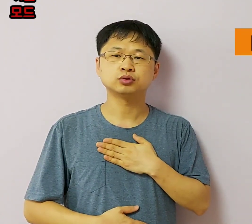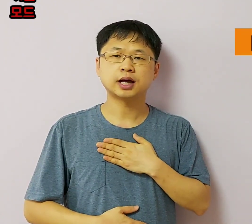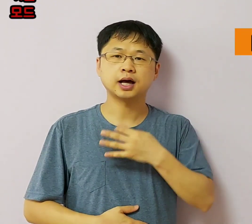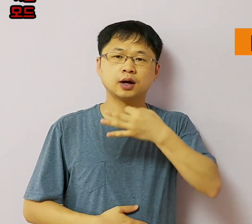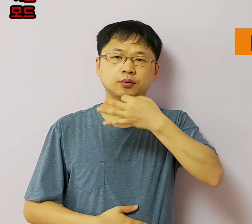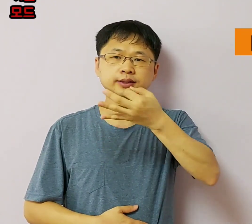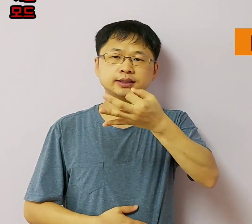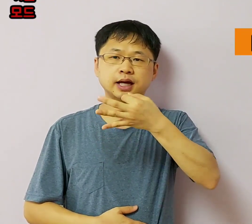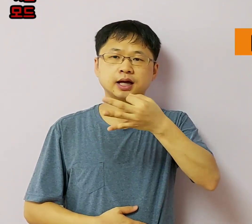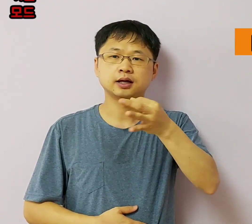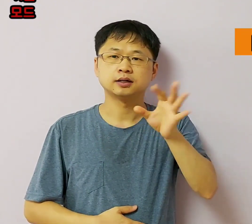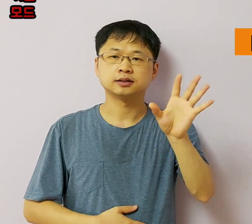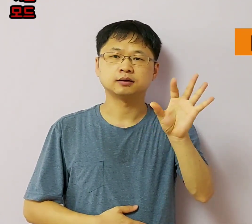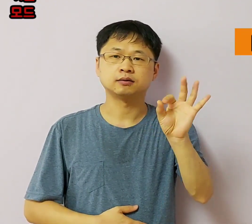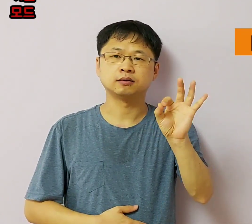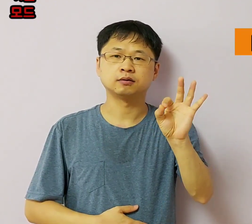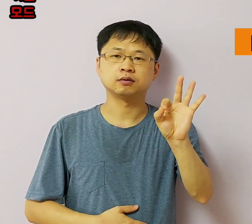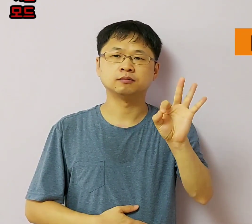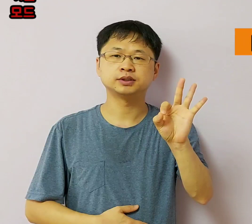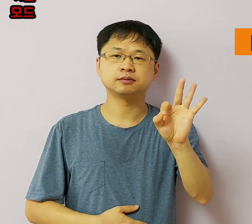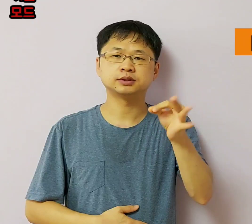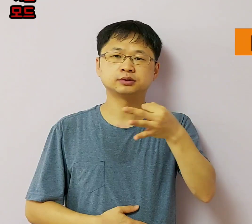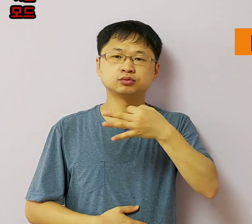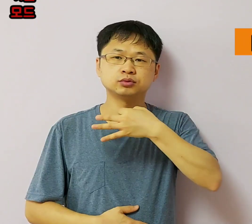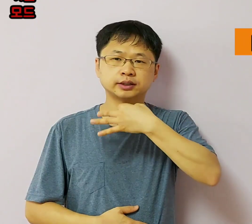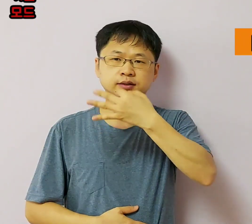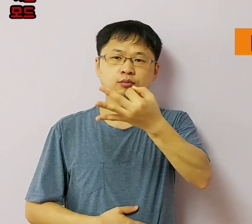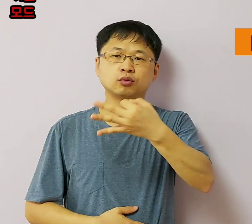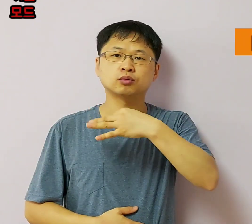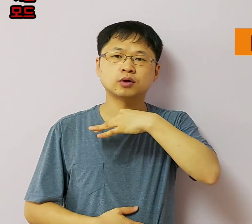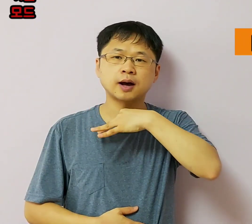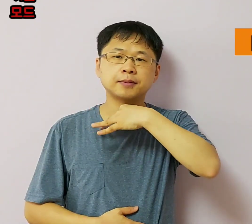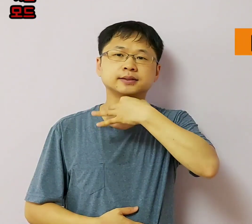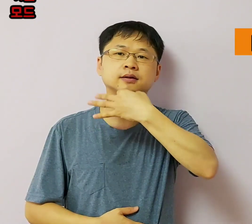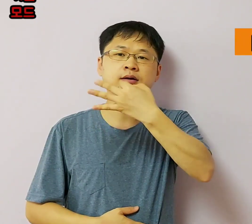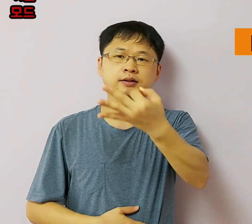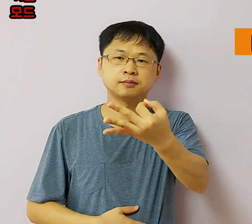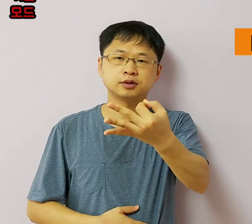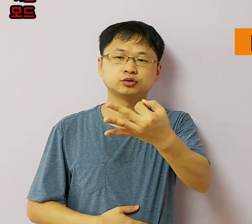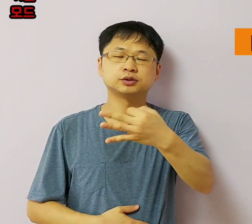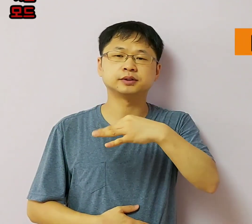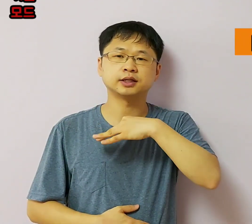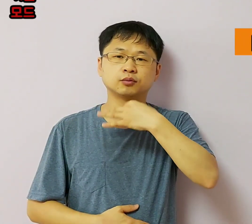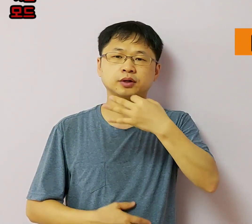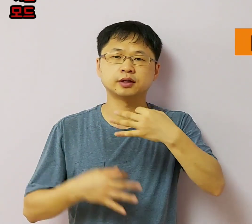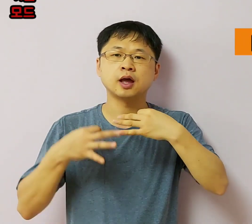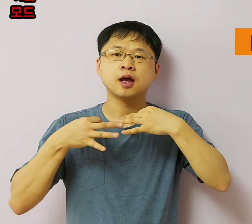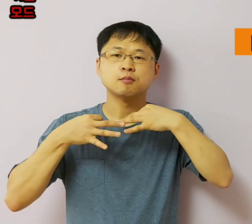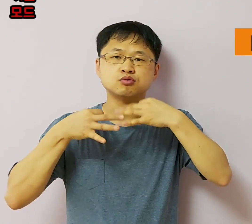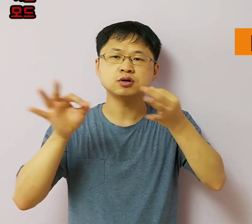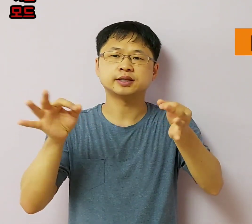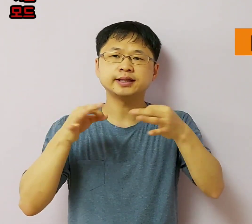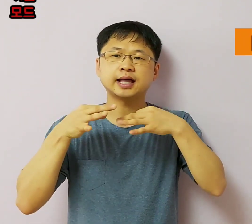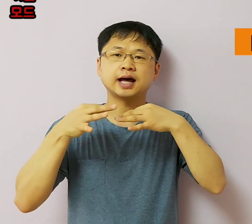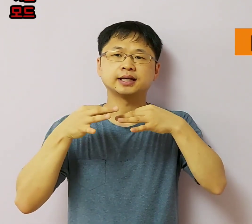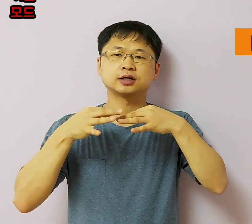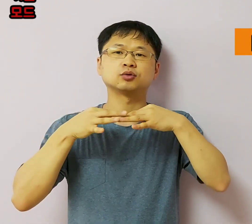부르다, 외치다, 엄지검지 둥글게 해서 목 앞에서 내밀어 주시면 된다고 배웠는데 불러댄다 하니까 좀